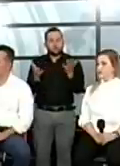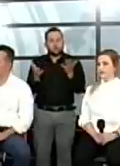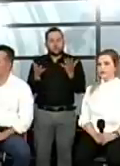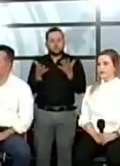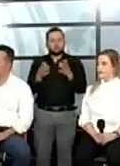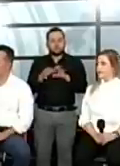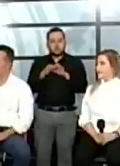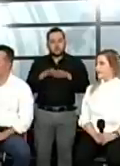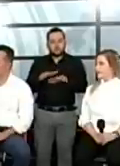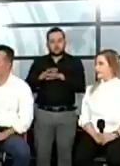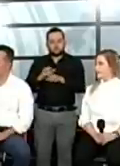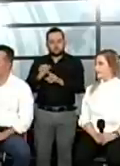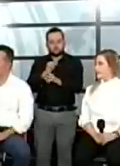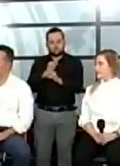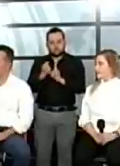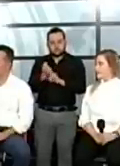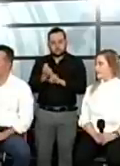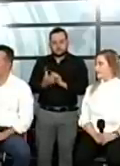favor.